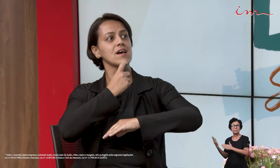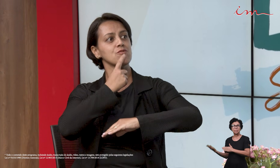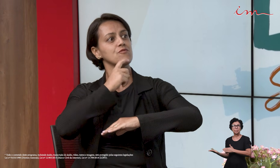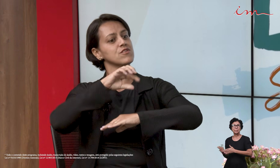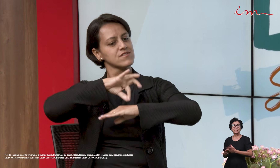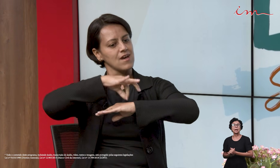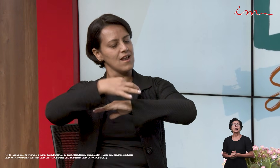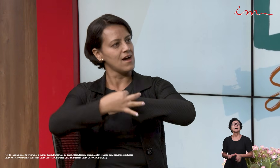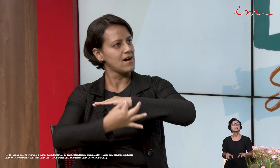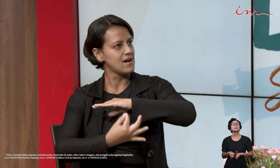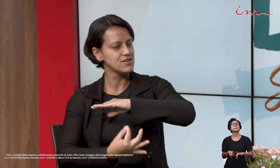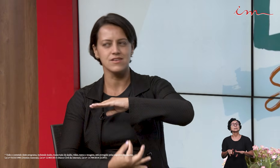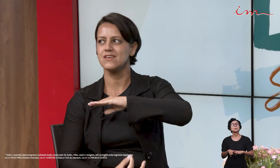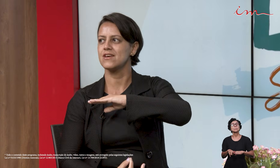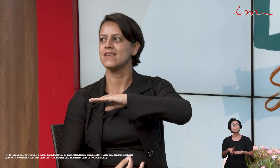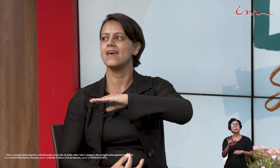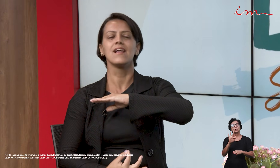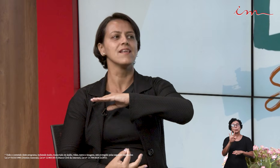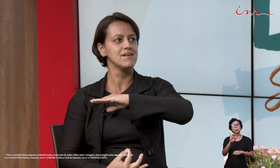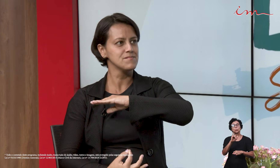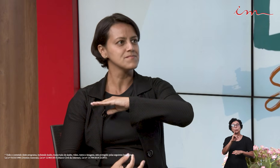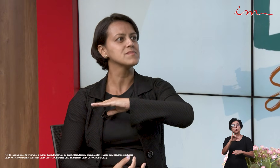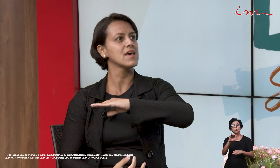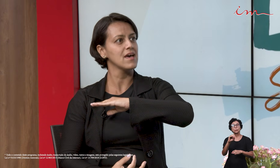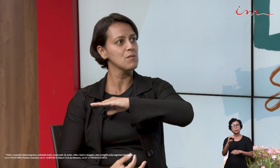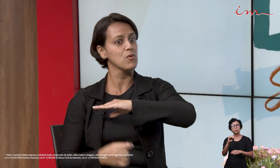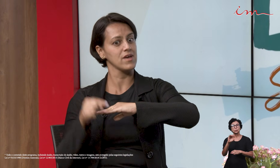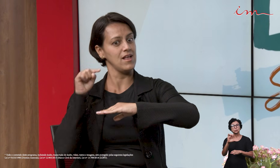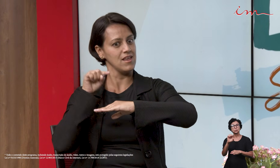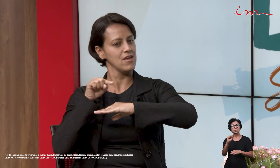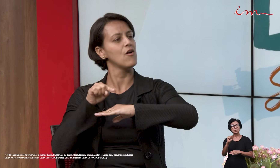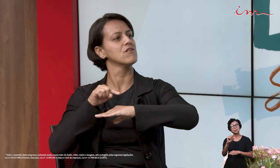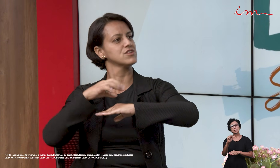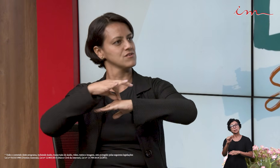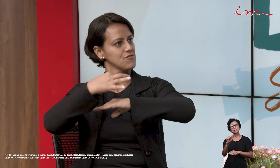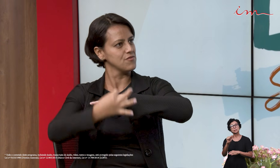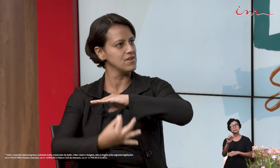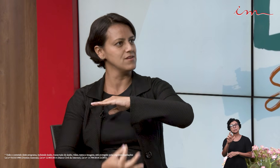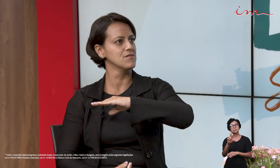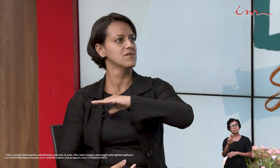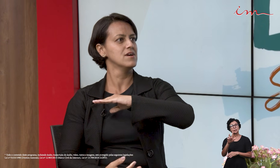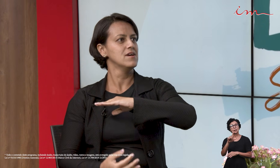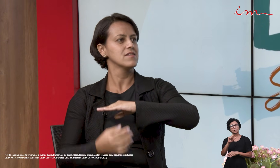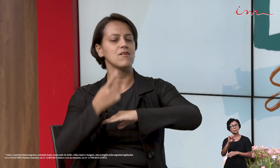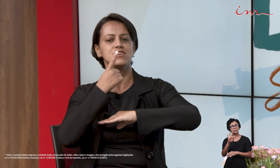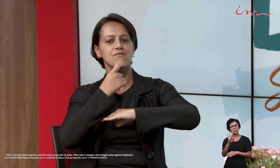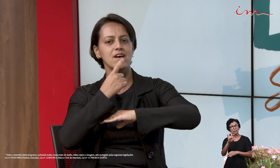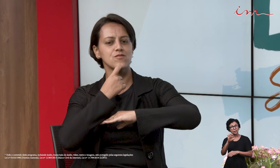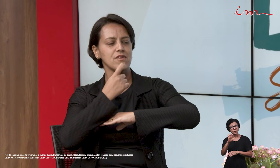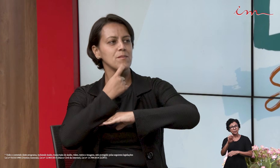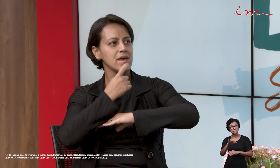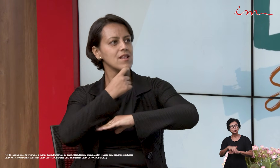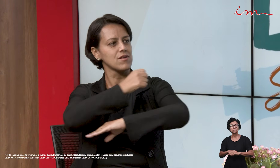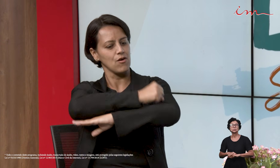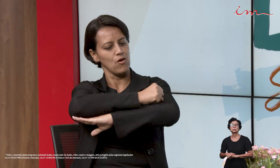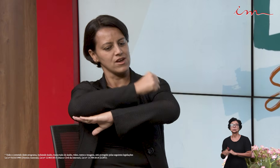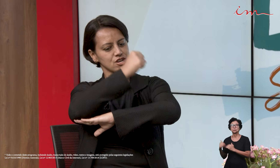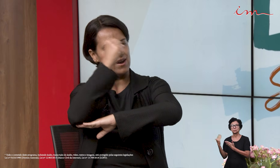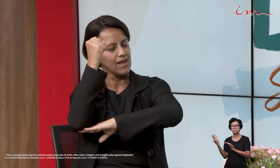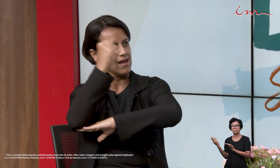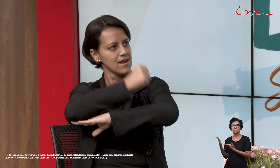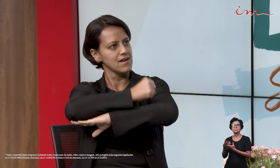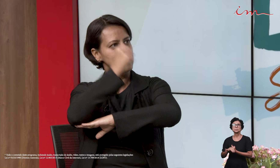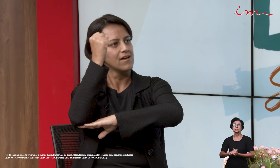pode falar do fio de escarlate na janela. Muito bom. Né? Porque ali, ó, tinha o fio. Então a gente faz o vermelho, né?